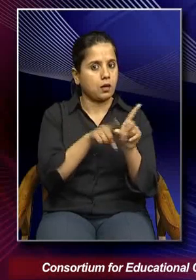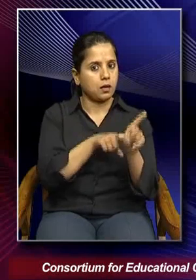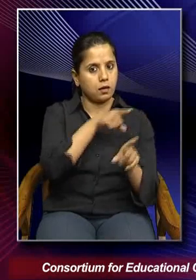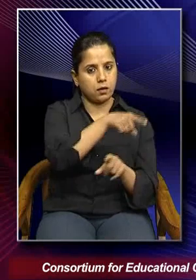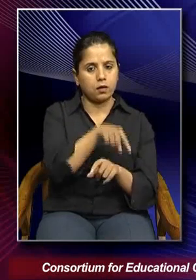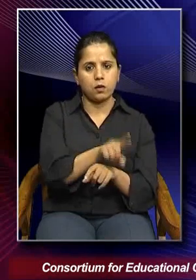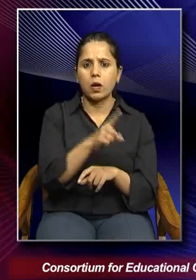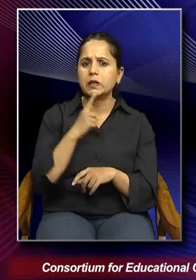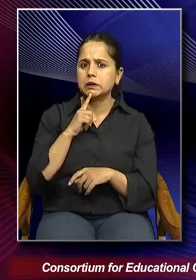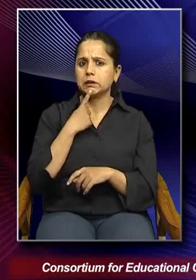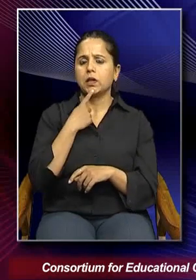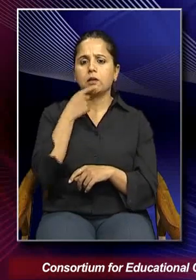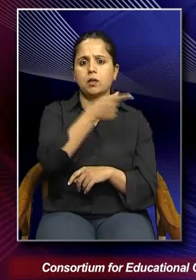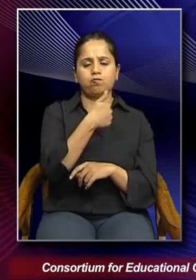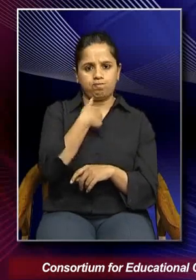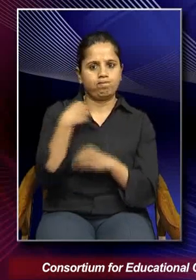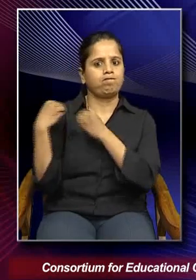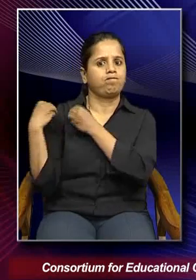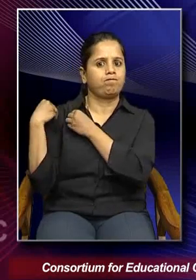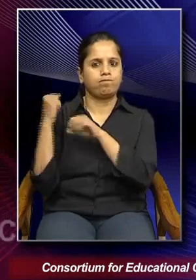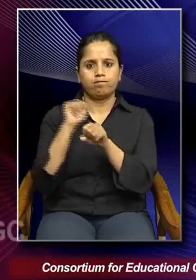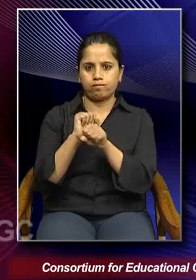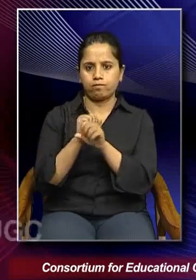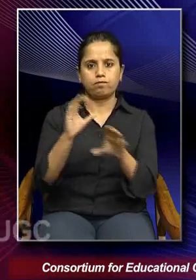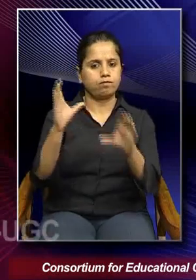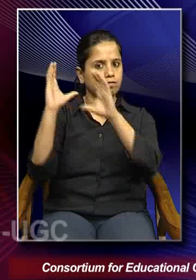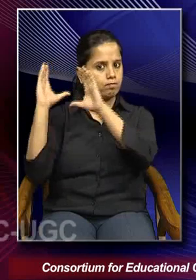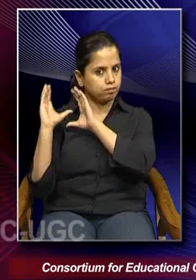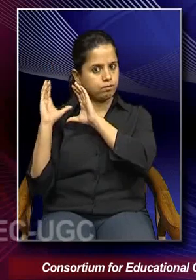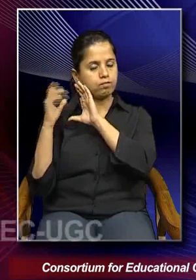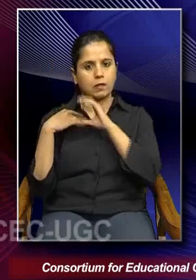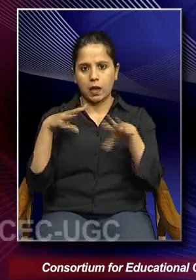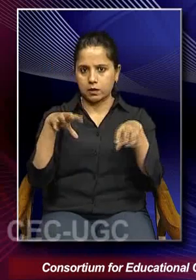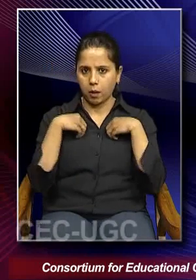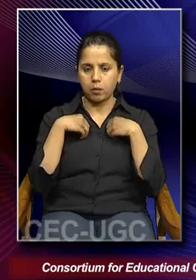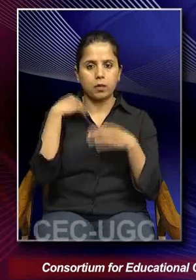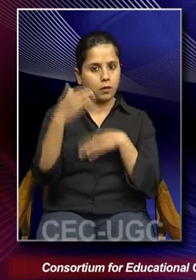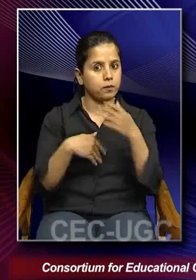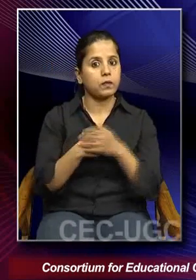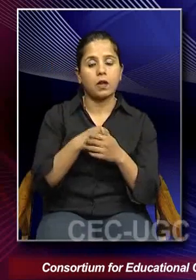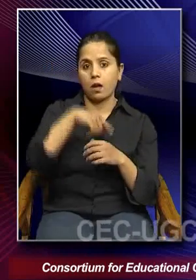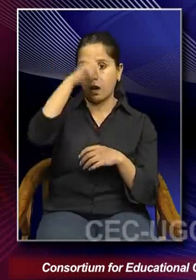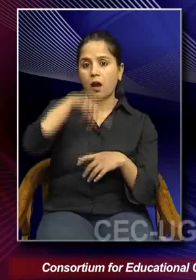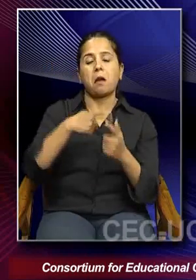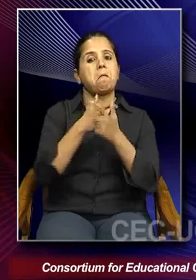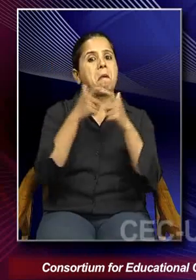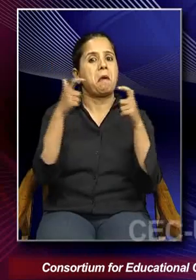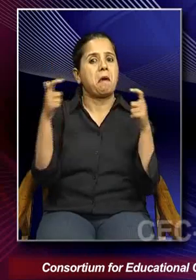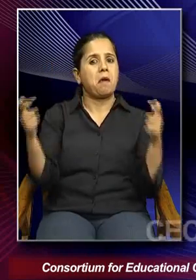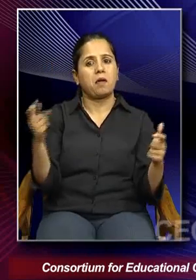एक गंभीर दायित्व निभाया कार्यभार ग्रहण किया विशाल भारत में